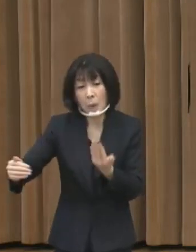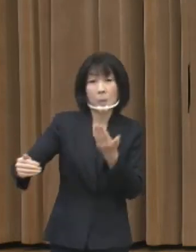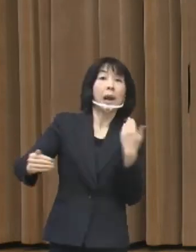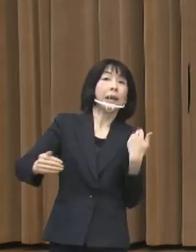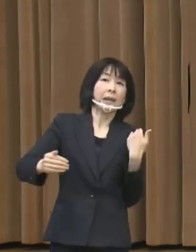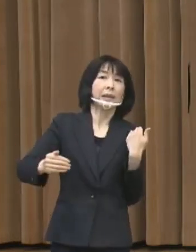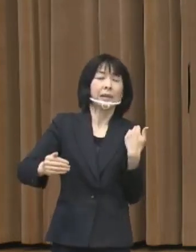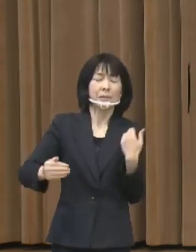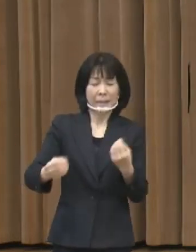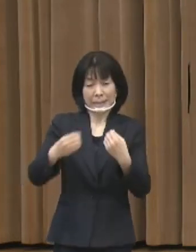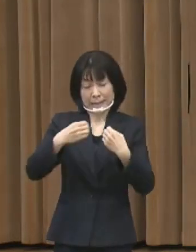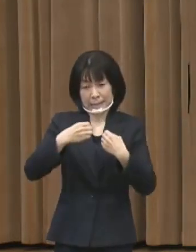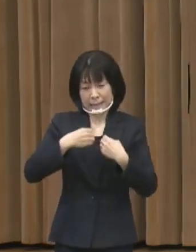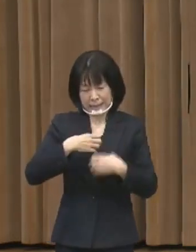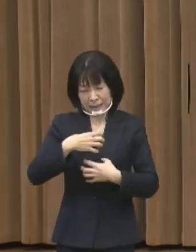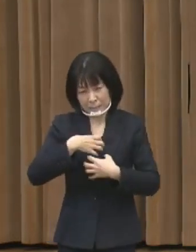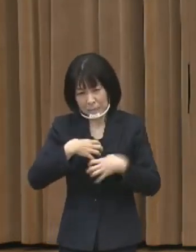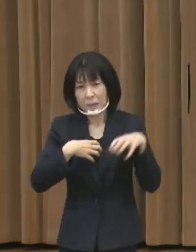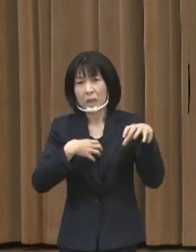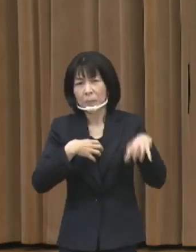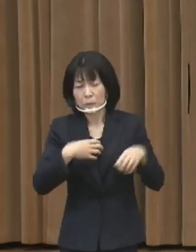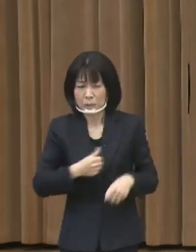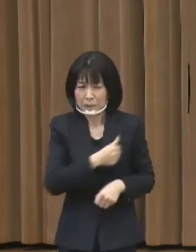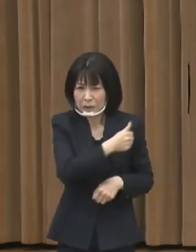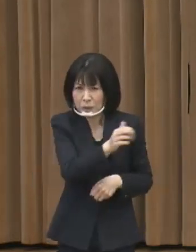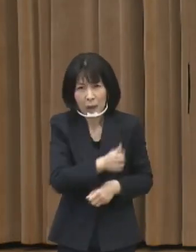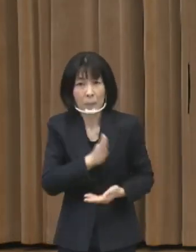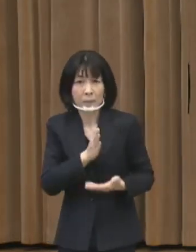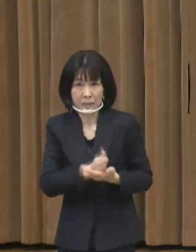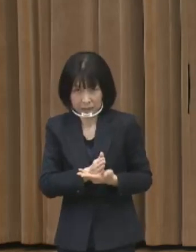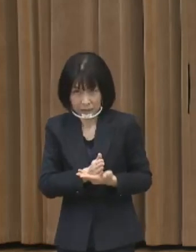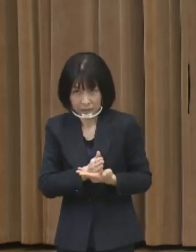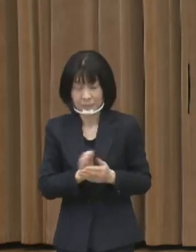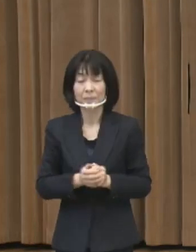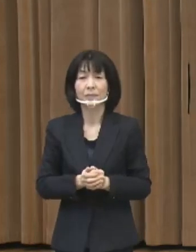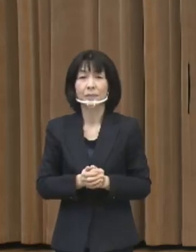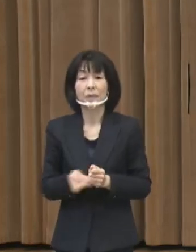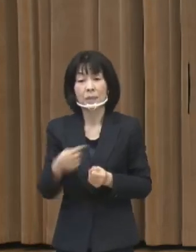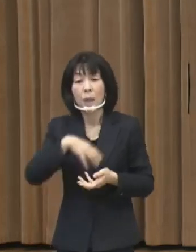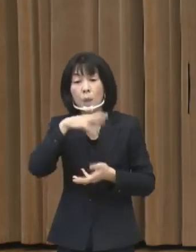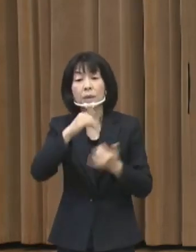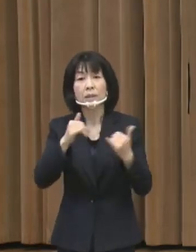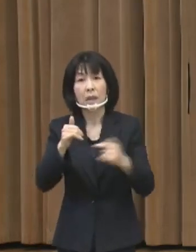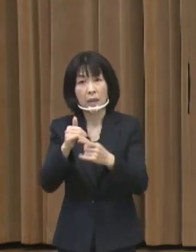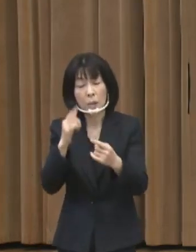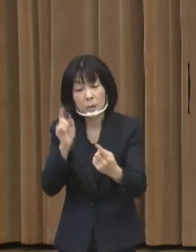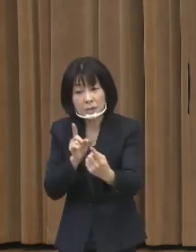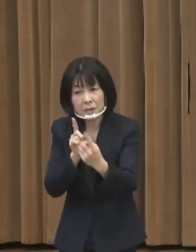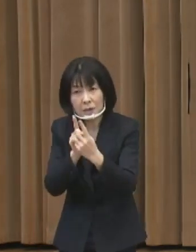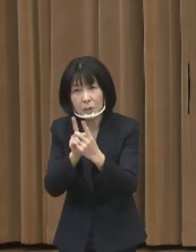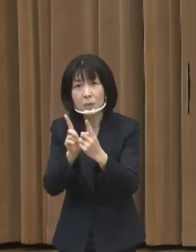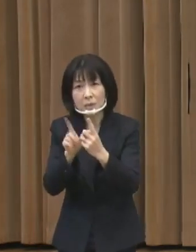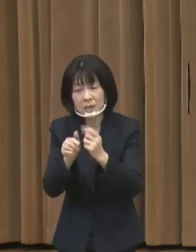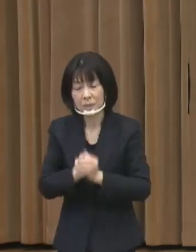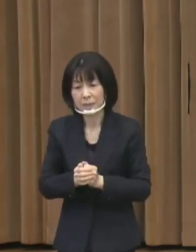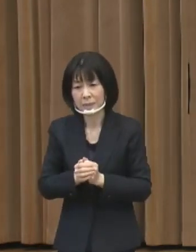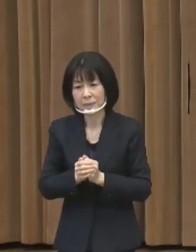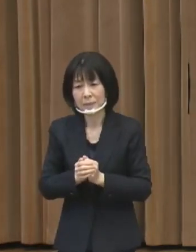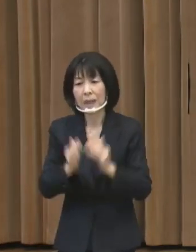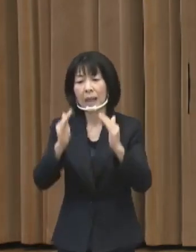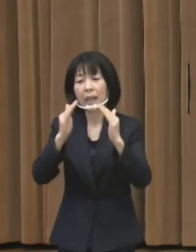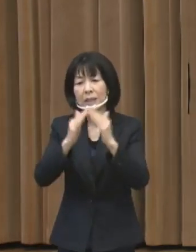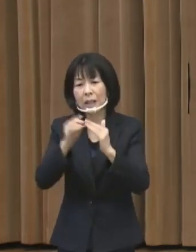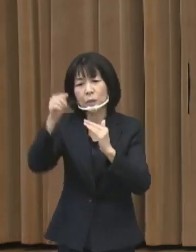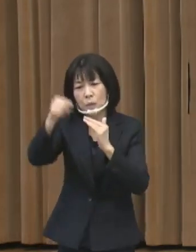に感染リスクが高い場所へ行くことは控えていただきたい。また、高齢者と会うときには、ご自宅の中であっ